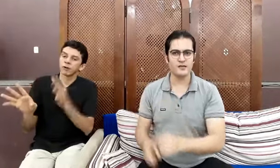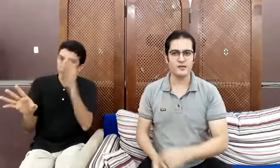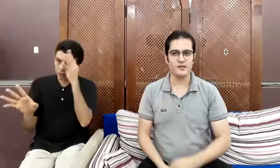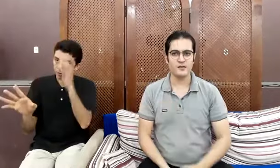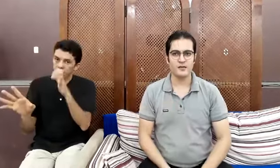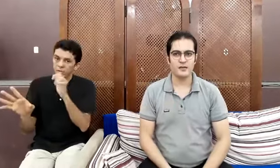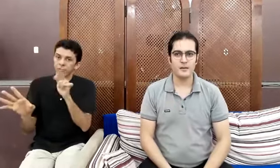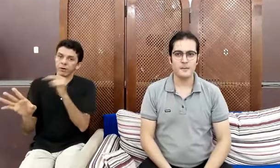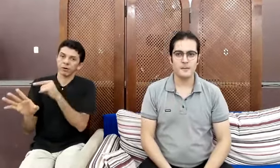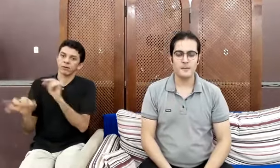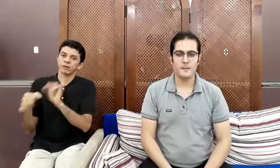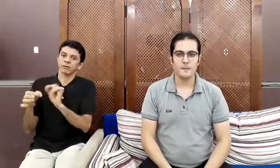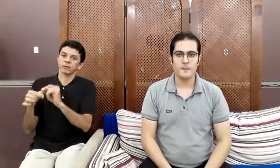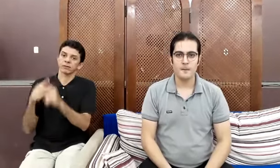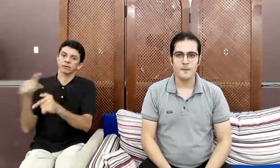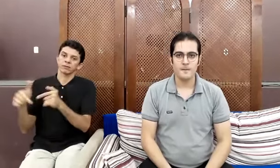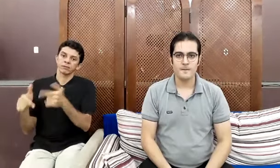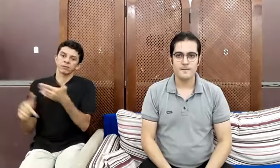fazem.